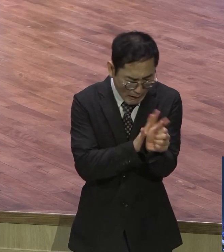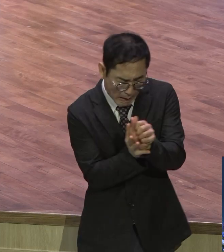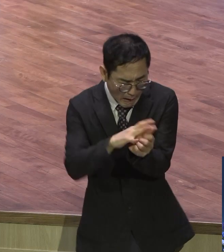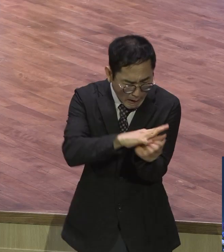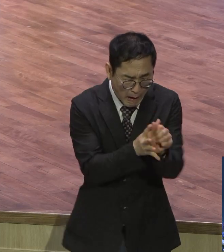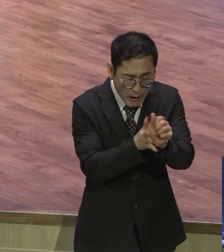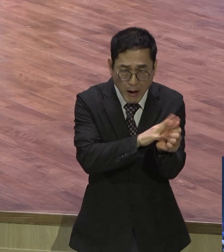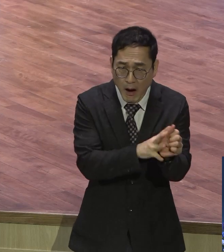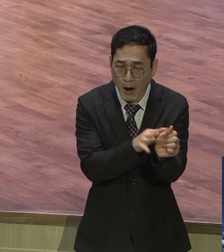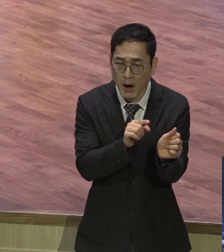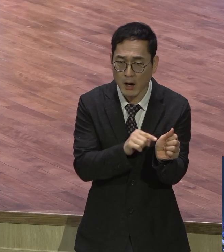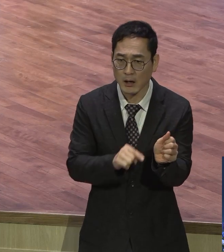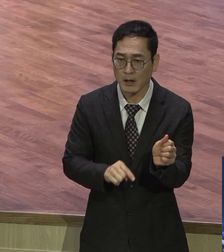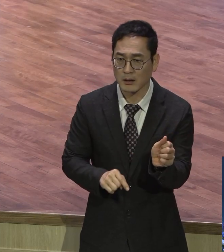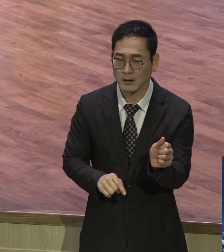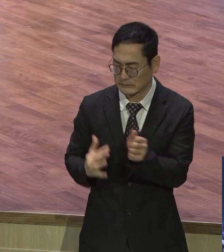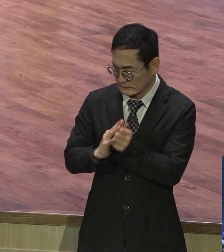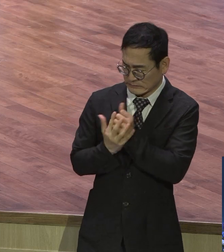그거 아닙니다.